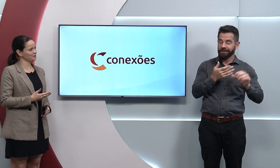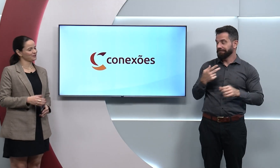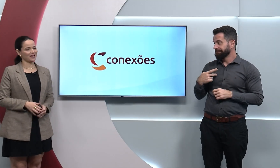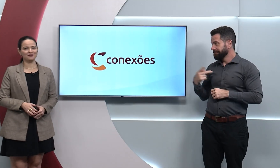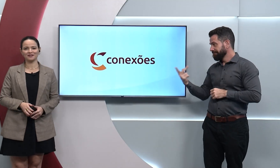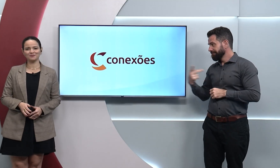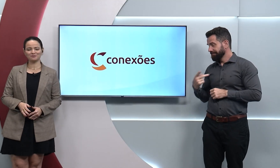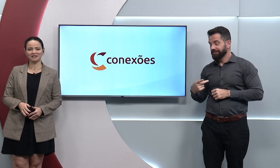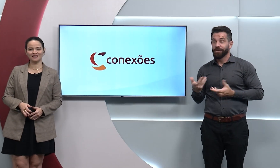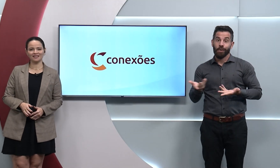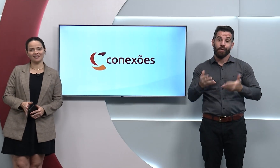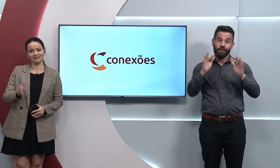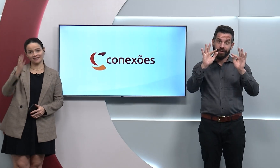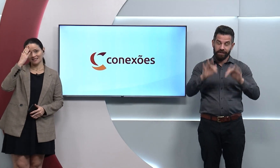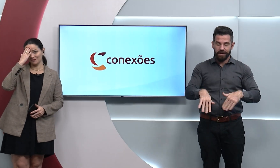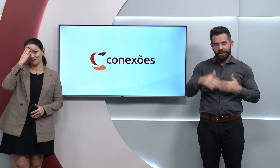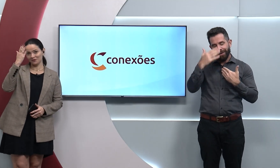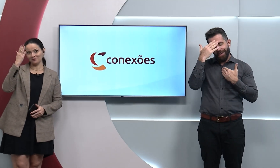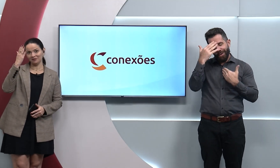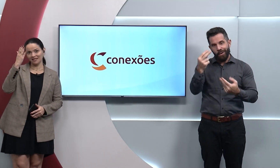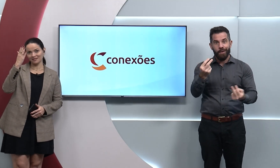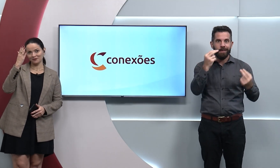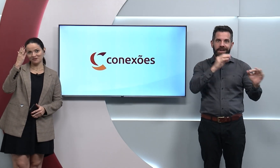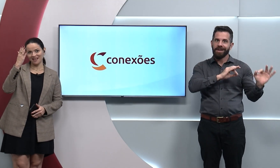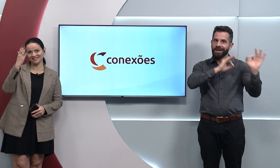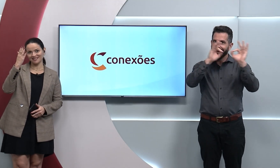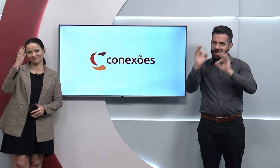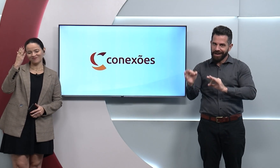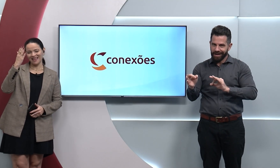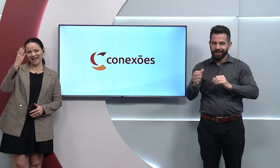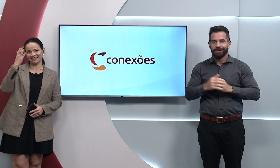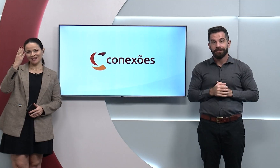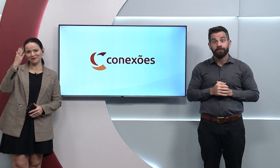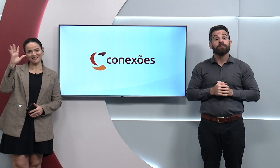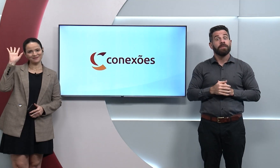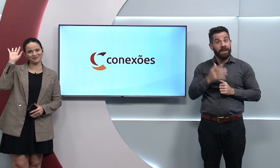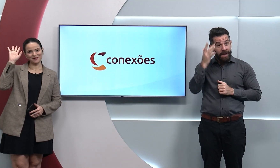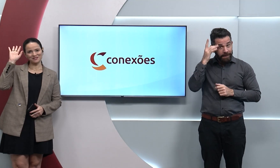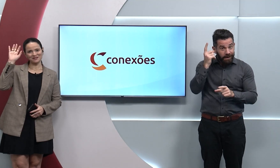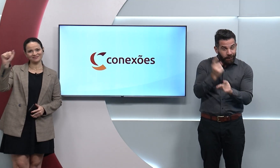Diego ficamos por aqui, agradecendo a sua companhia e a sua audiência. Até amanhã. Tchau, tchau.